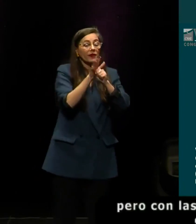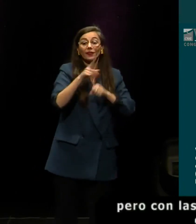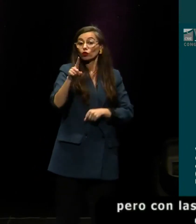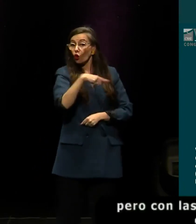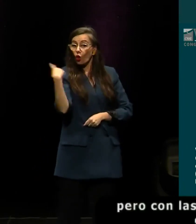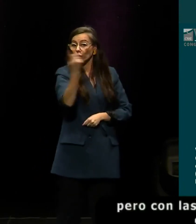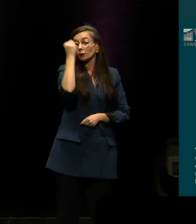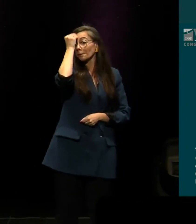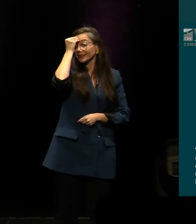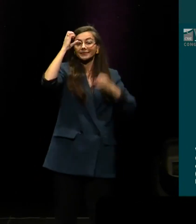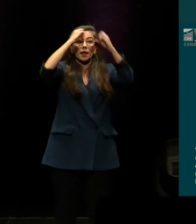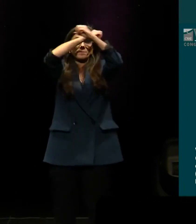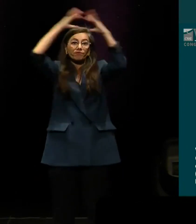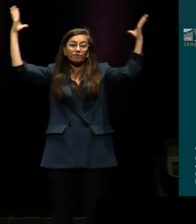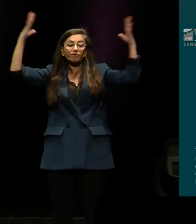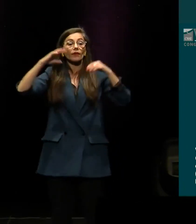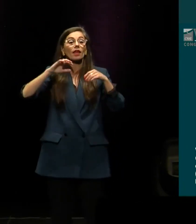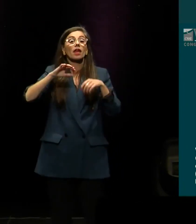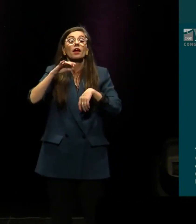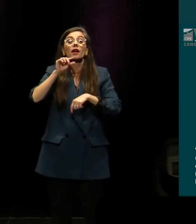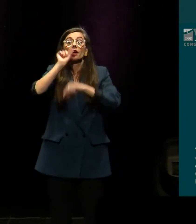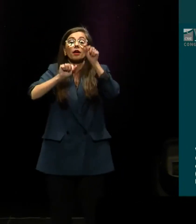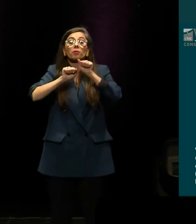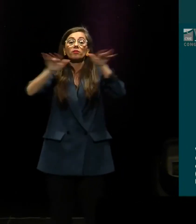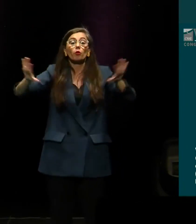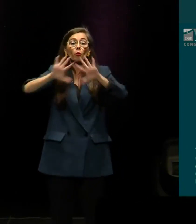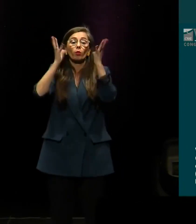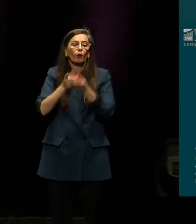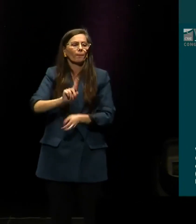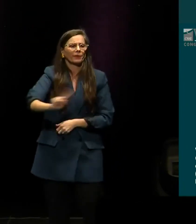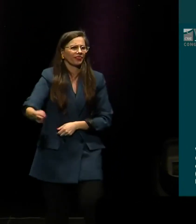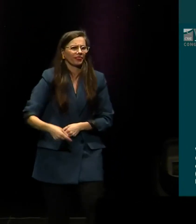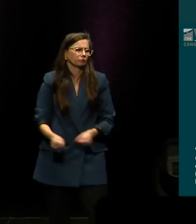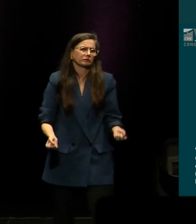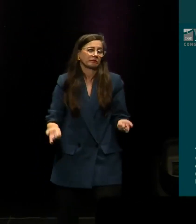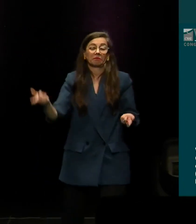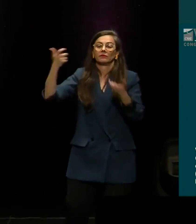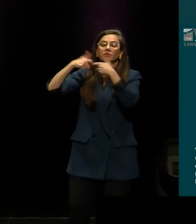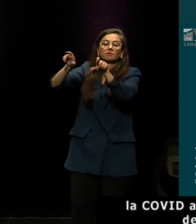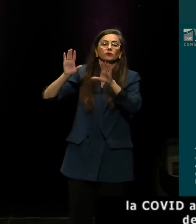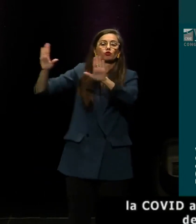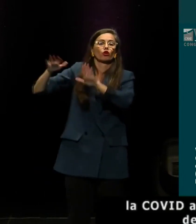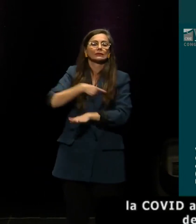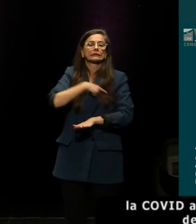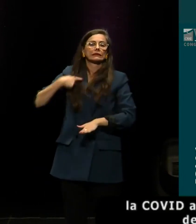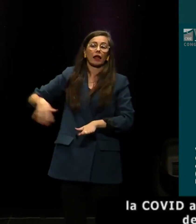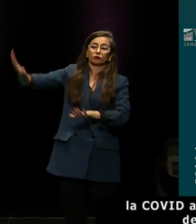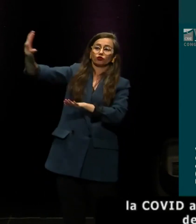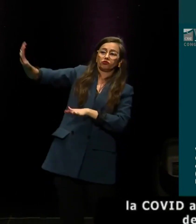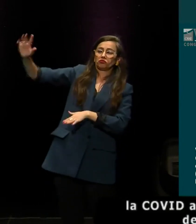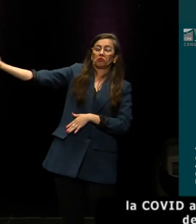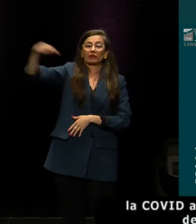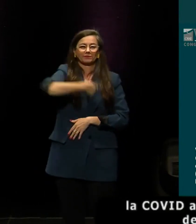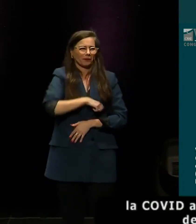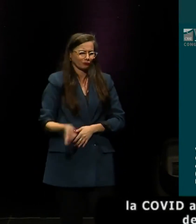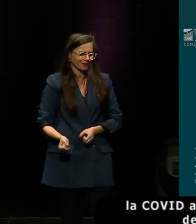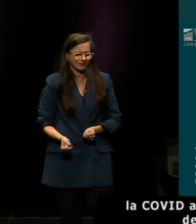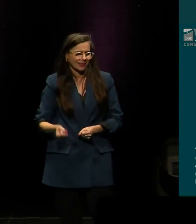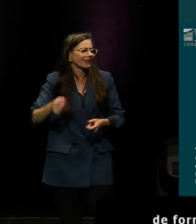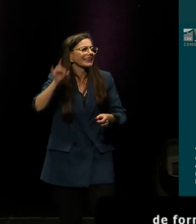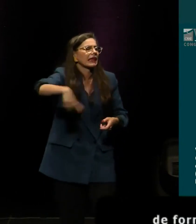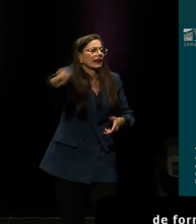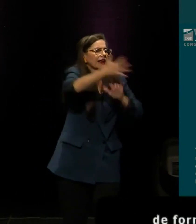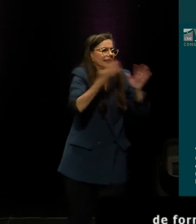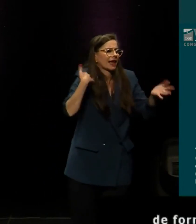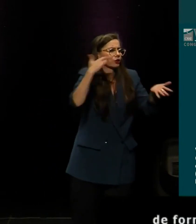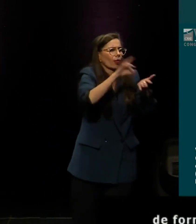se desarrollara de forma más rápida. Nadie imaginaba lo que iba a suponer el COVID, ¿no?